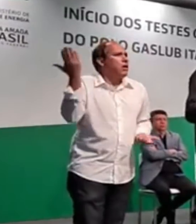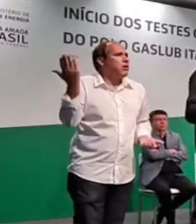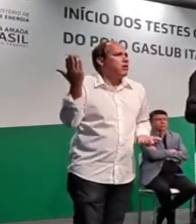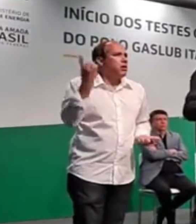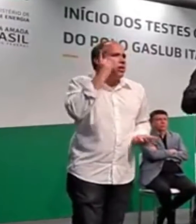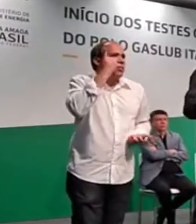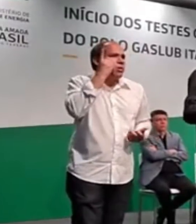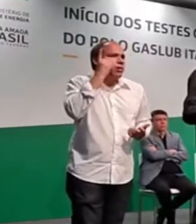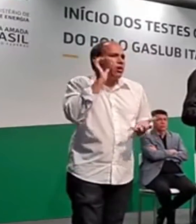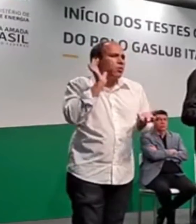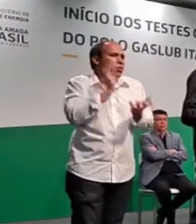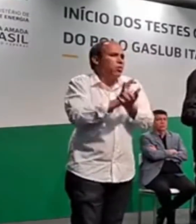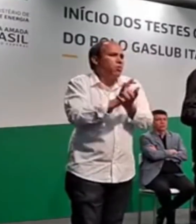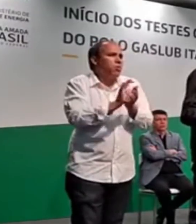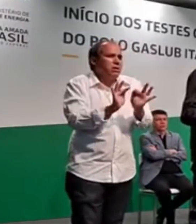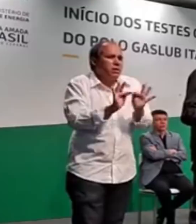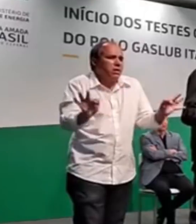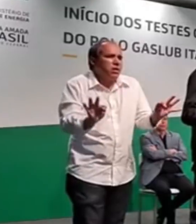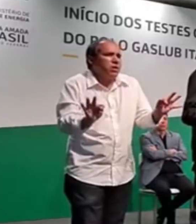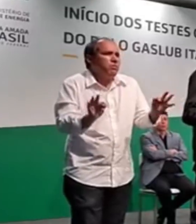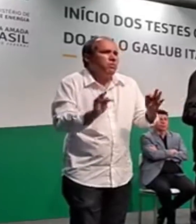Deputado do Baixo Câmara elogiou para mim.